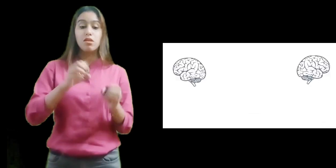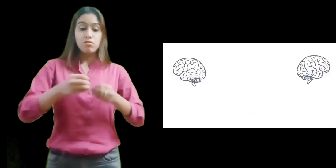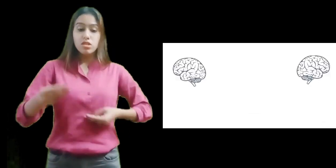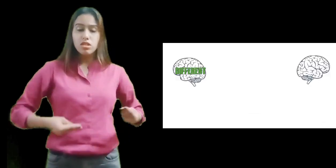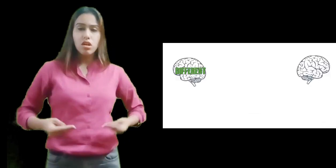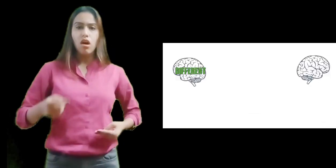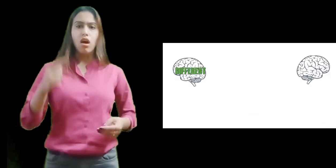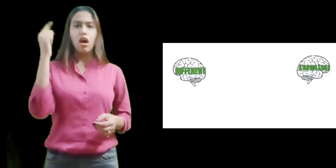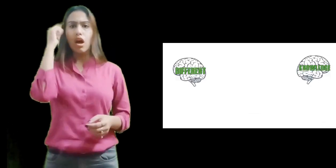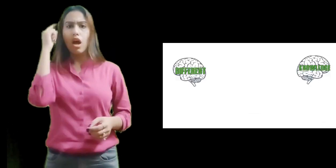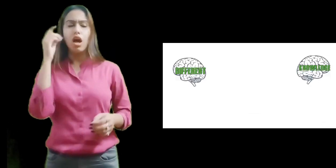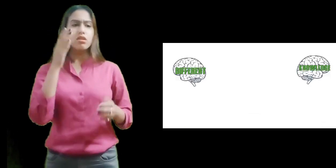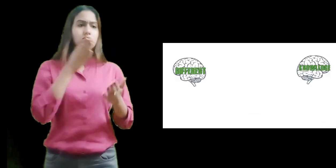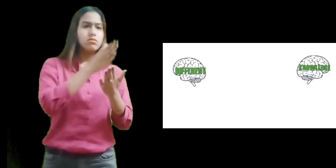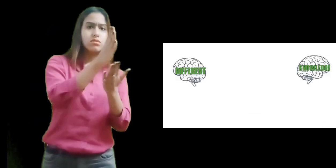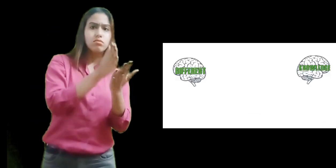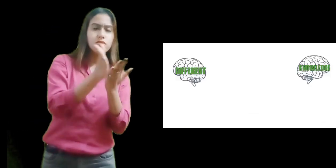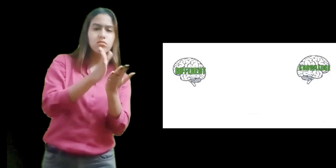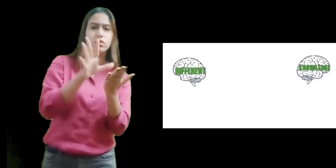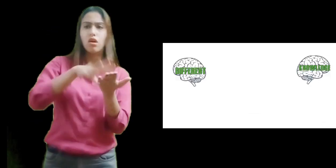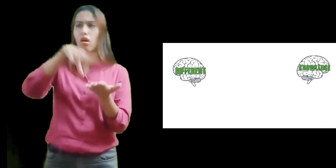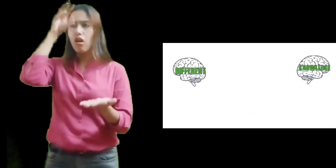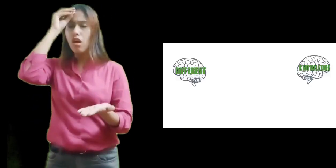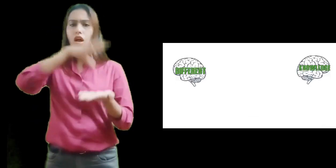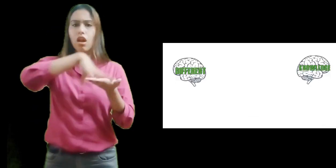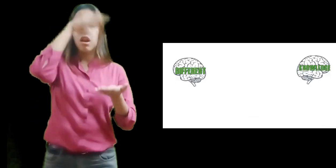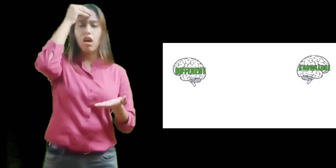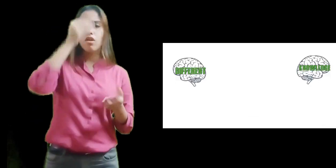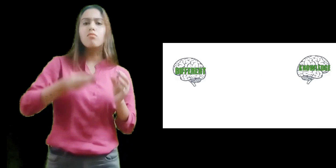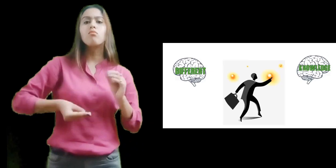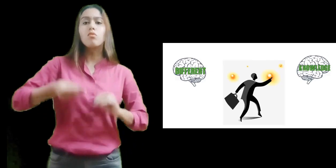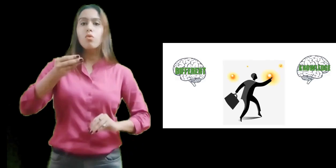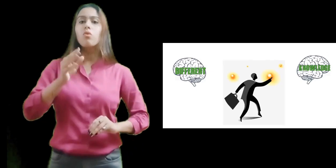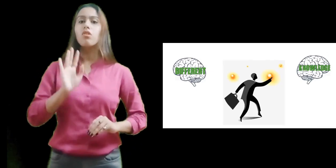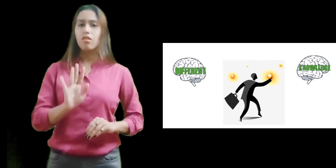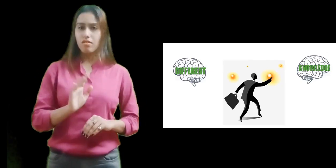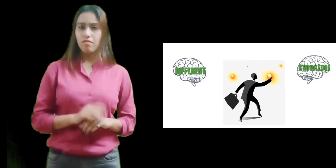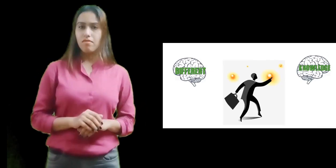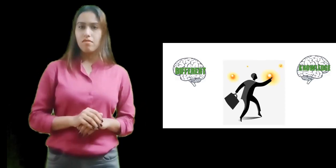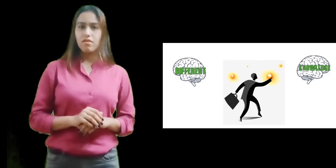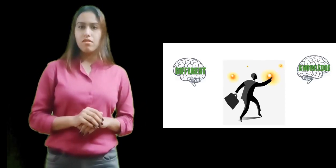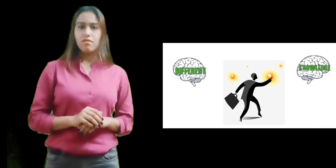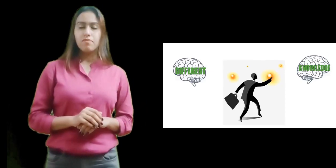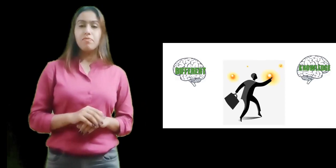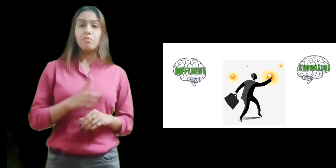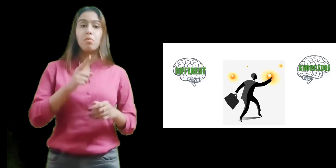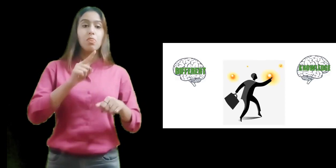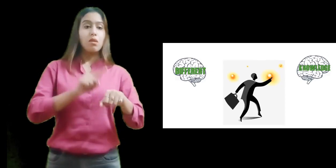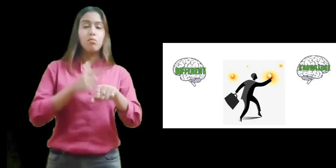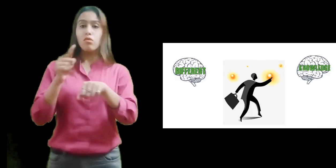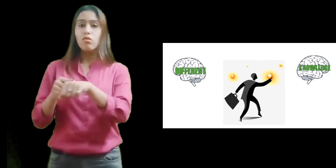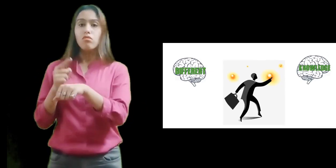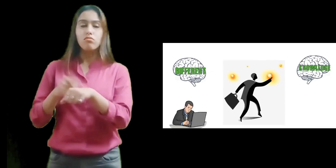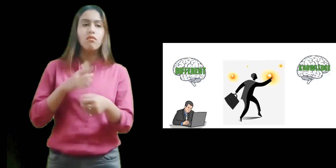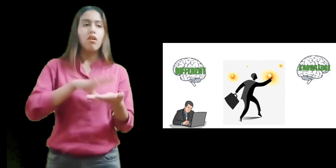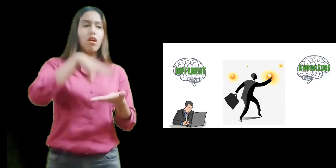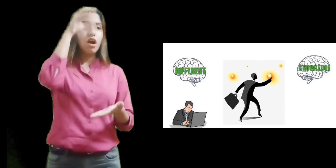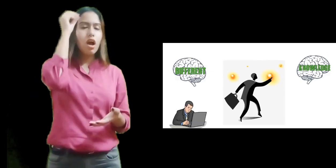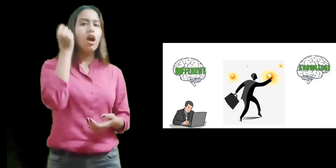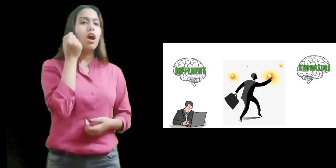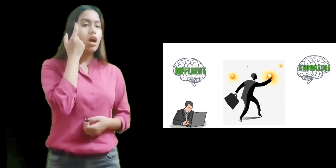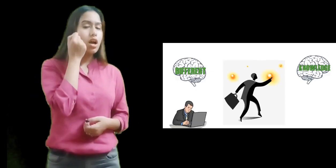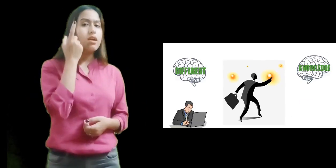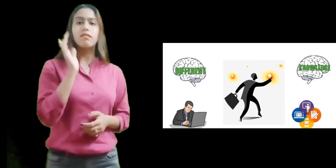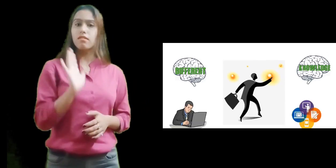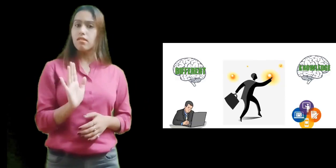जिससे अलग अलग फील्ड की नॉलेज बढ़ती है, और वो नॉलेज फिर अलग अलग अपॉर्चुनिटीज को पहचानने में हेल्प भी करती है। इवन बिजनेस के थ्रू एक इंसान कई